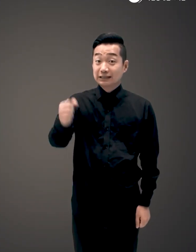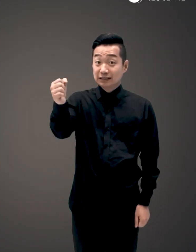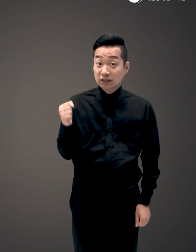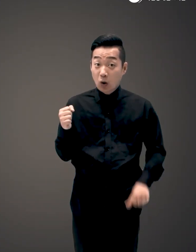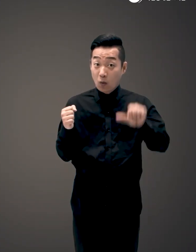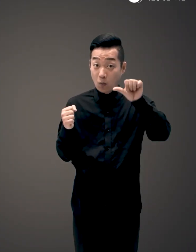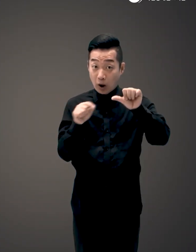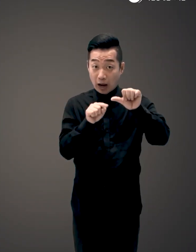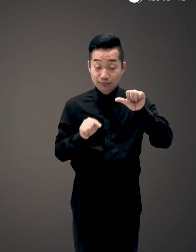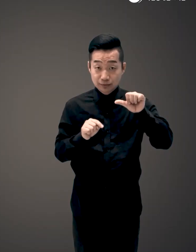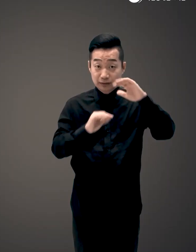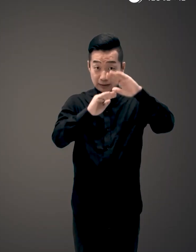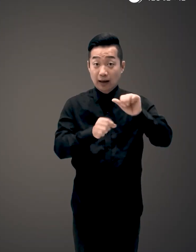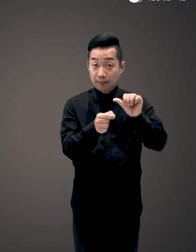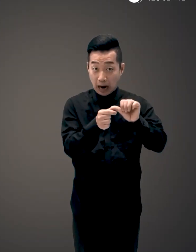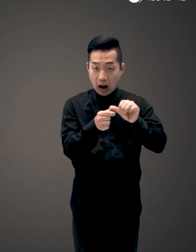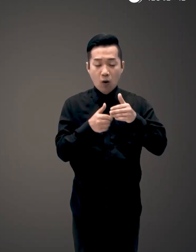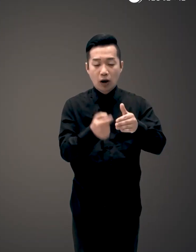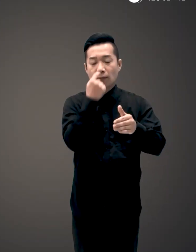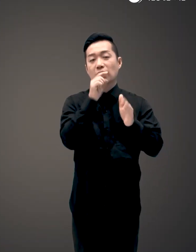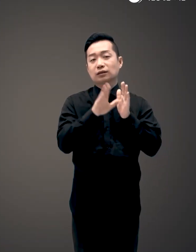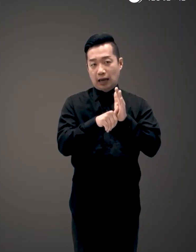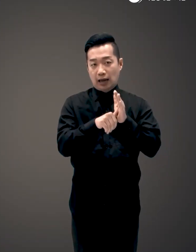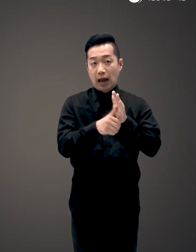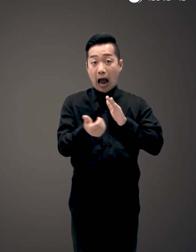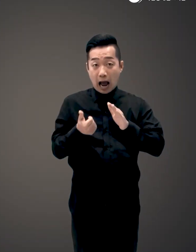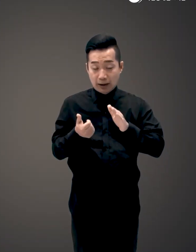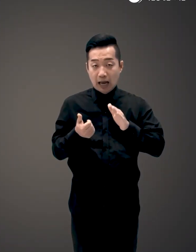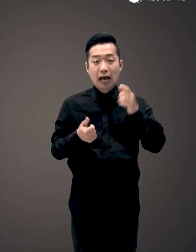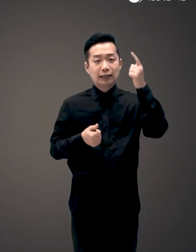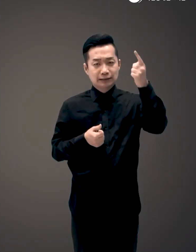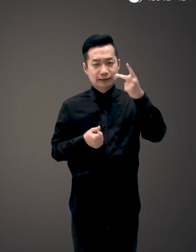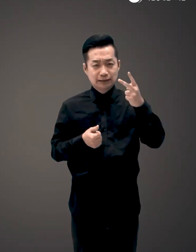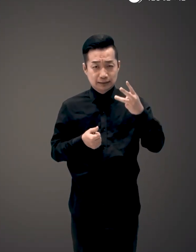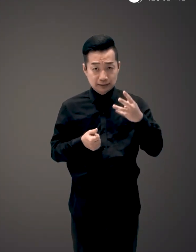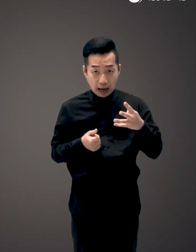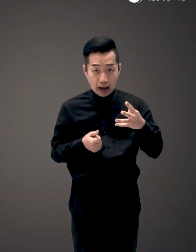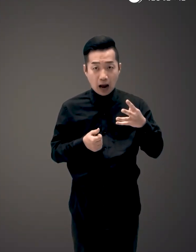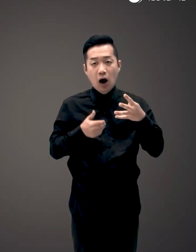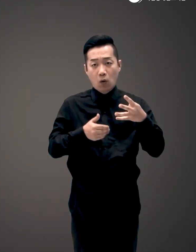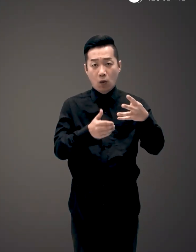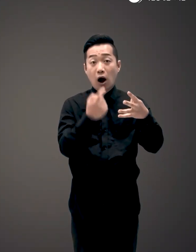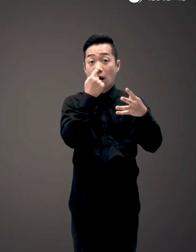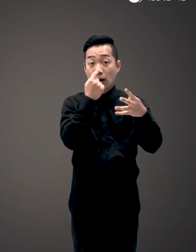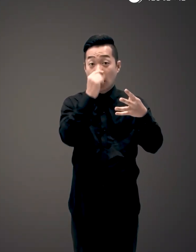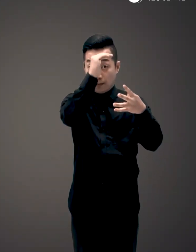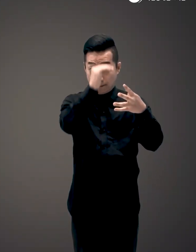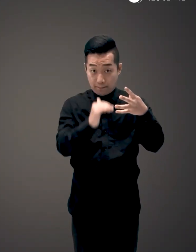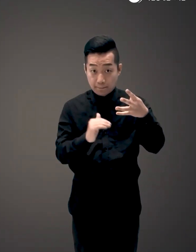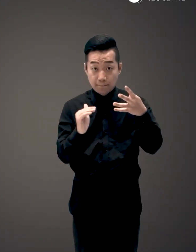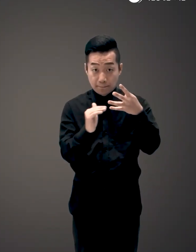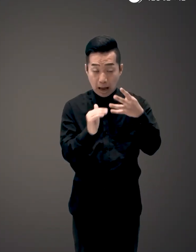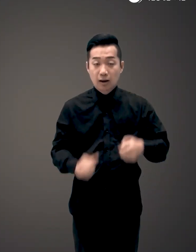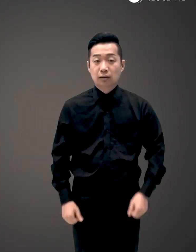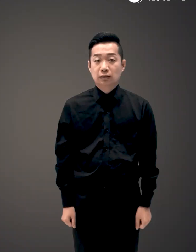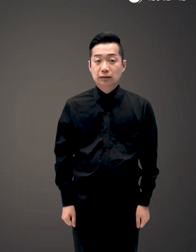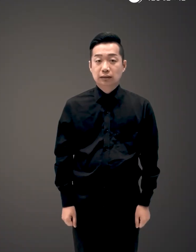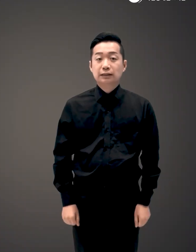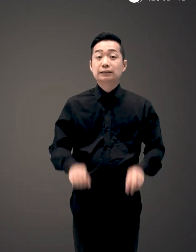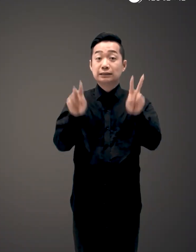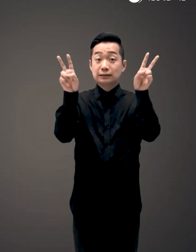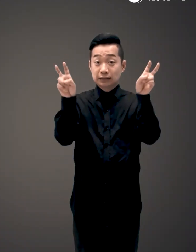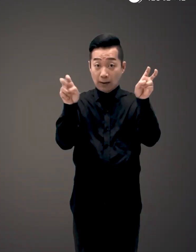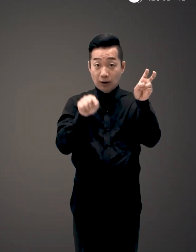드로우 5는 그 과정에서 제가 배운 것들, 앞에 1, 2, 3, 4 그 과정에서 제가 배운 것들을 쭉